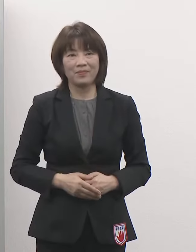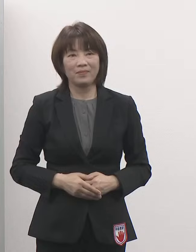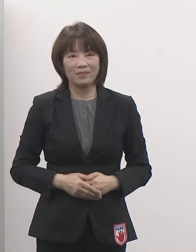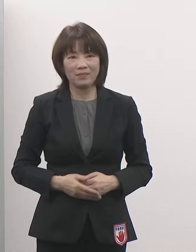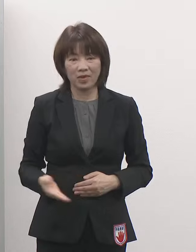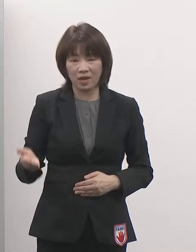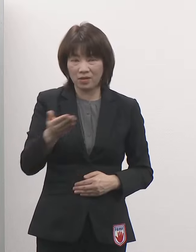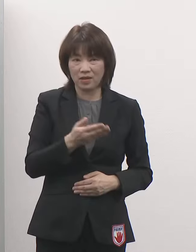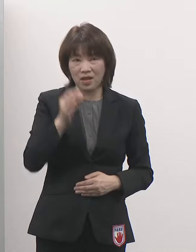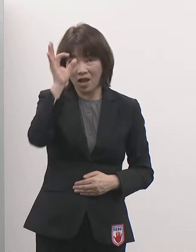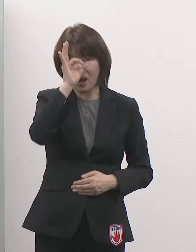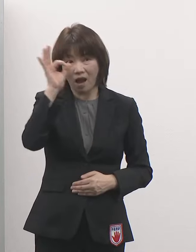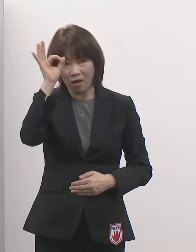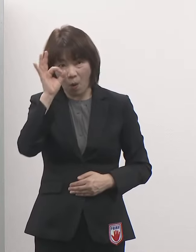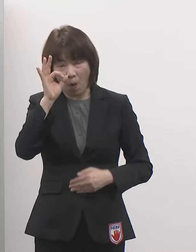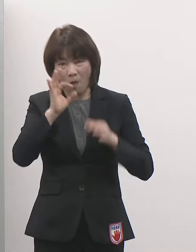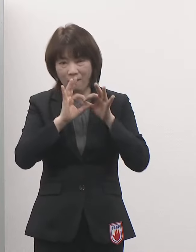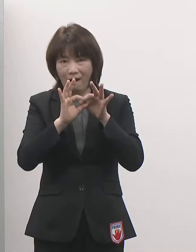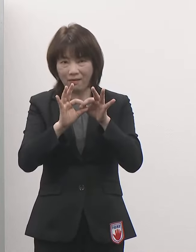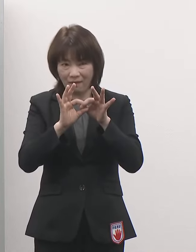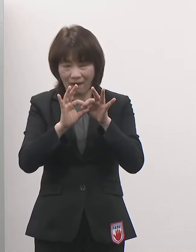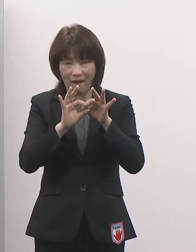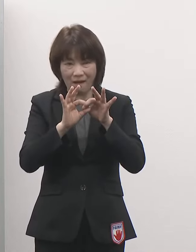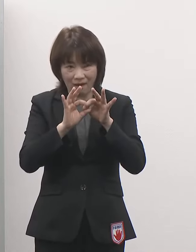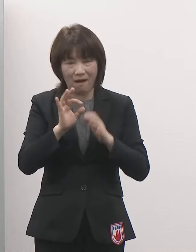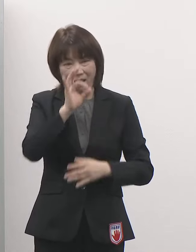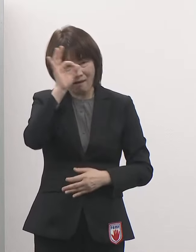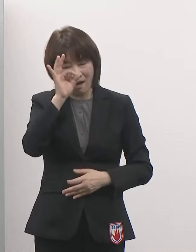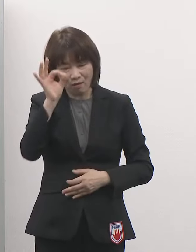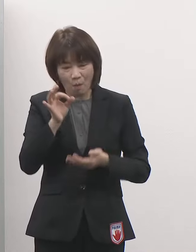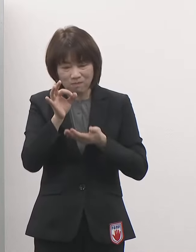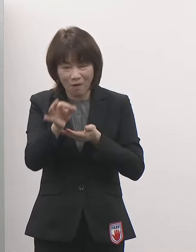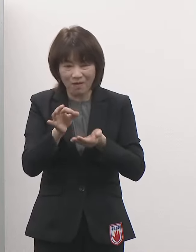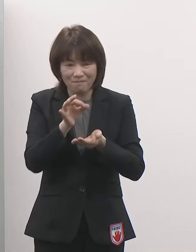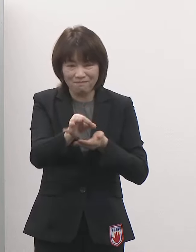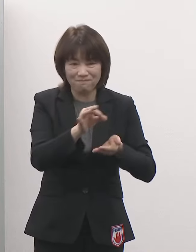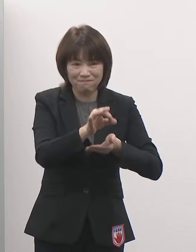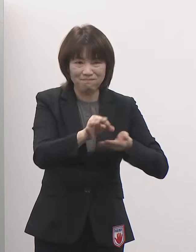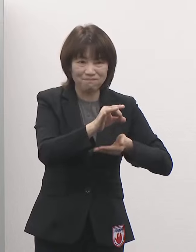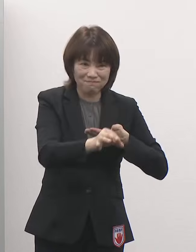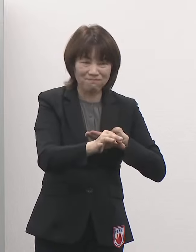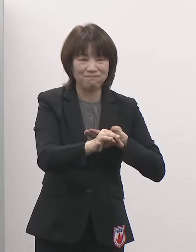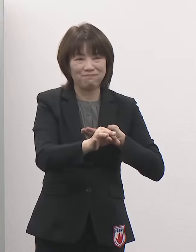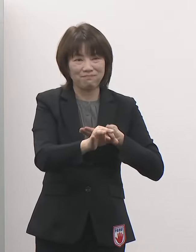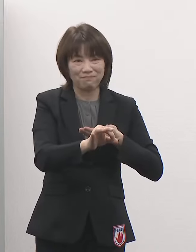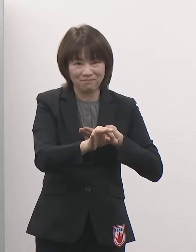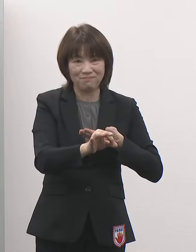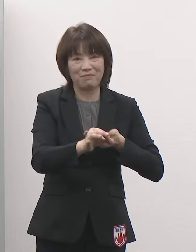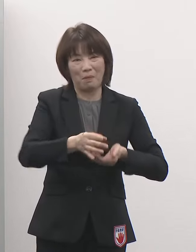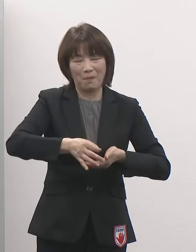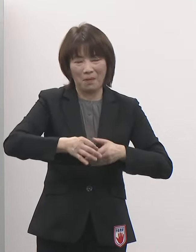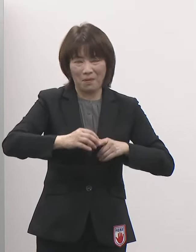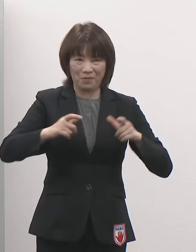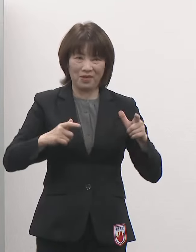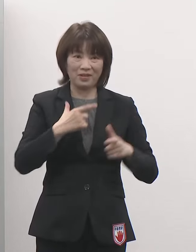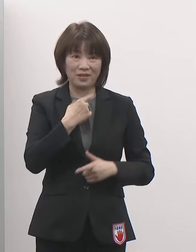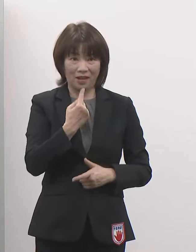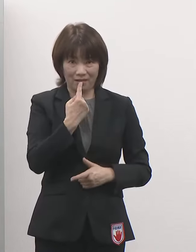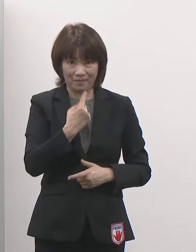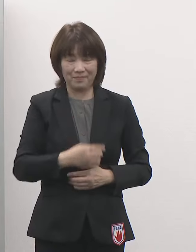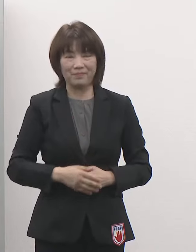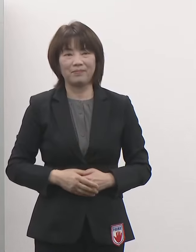次に観光に関しましては、観光消費額の、消費総額の増加、ここにですね、重点を置いて